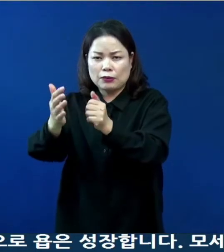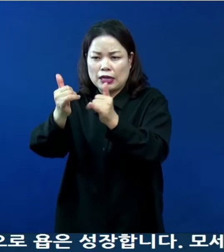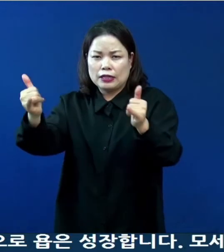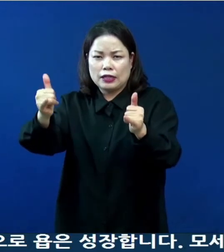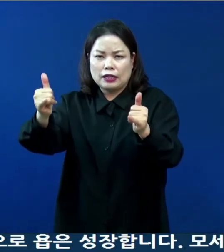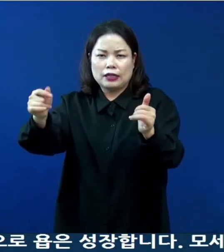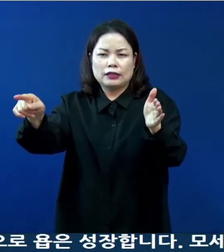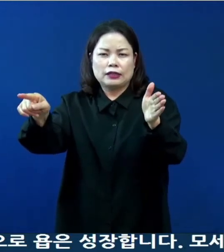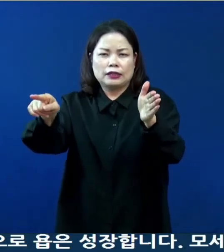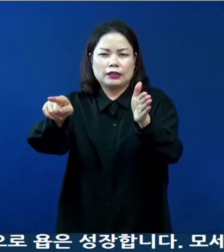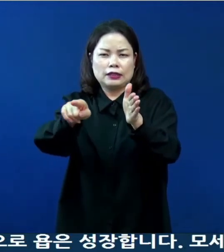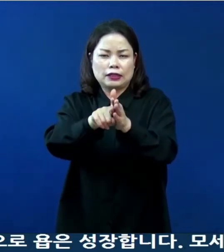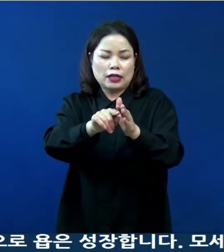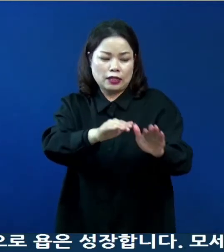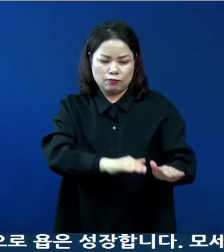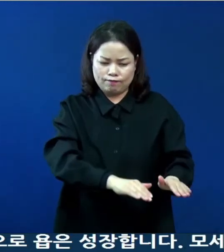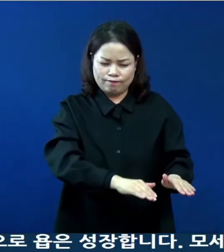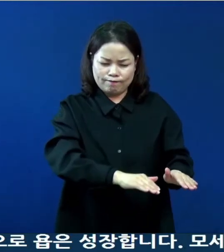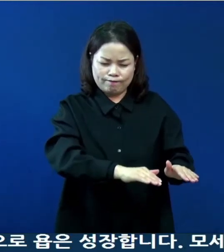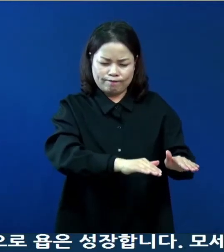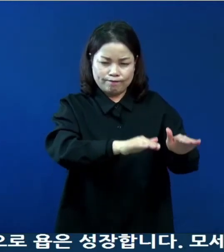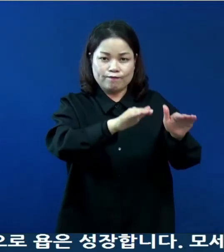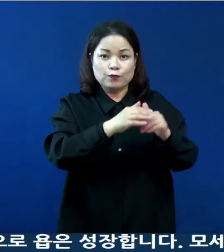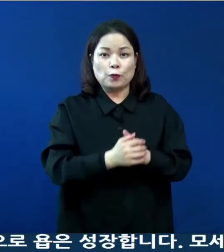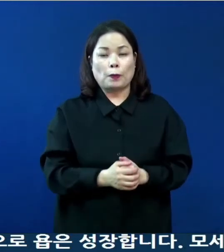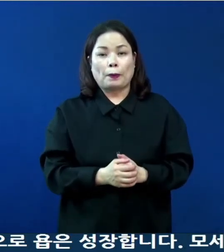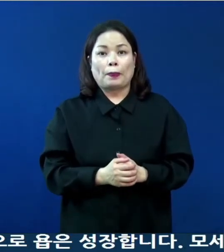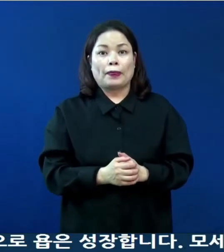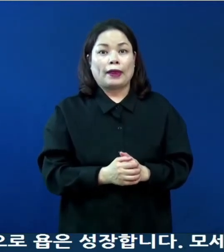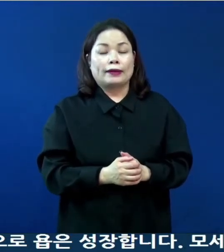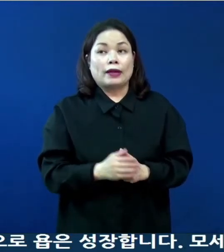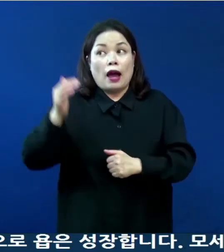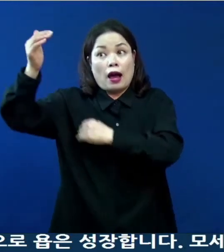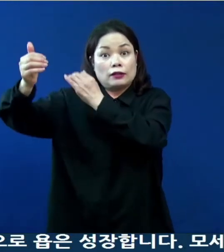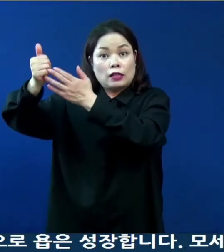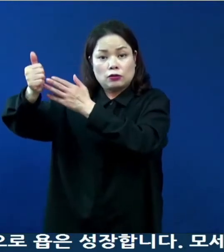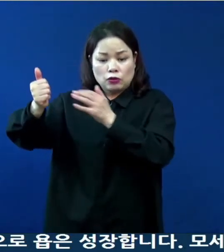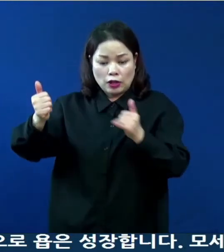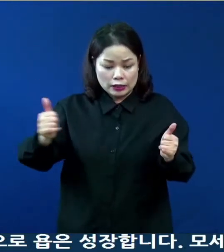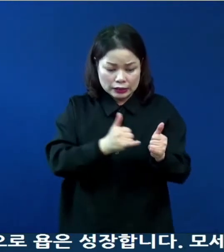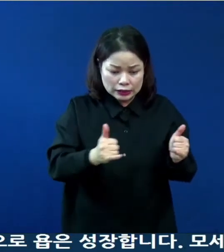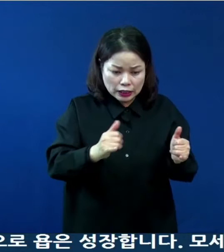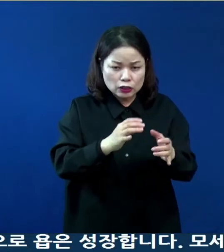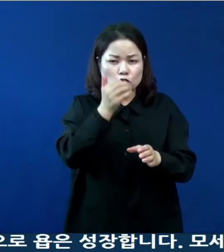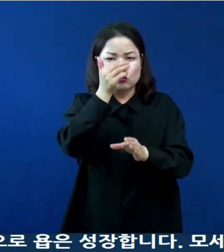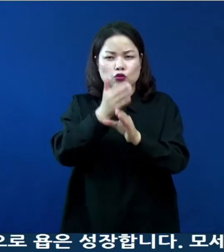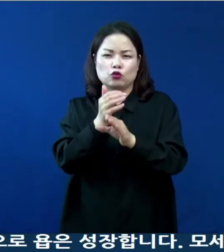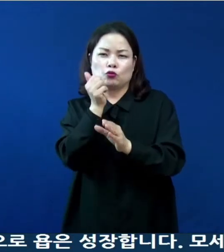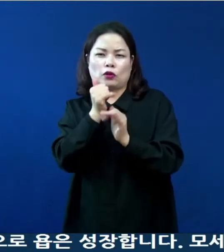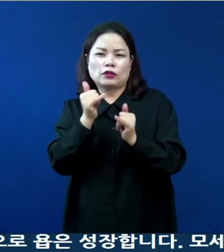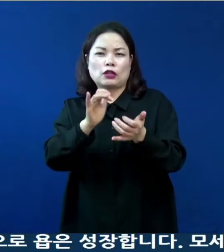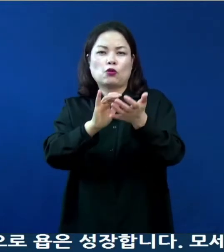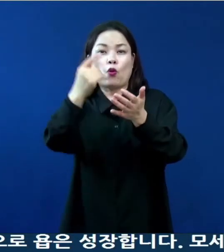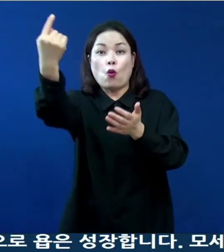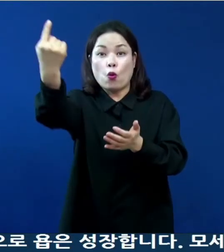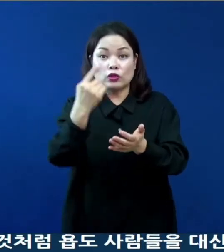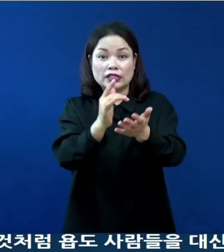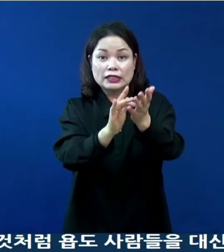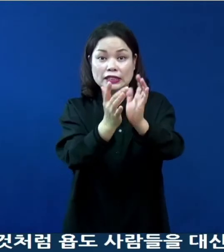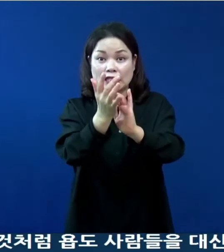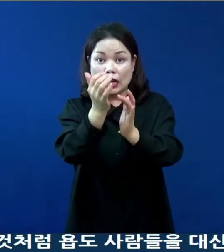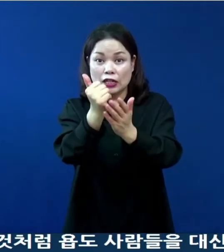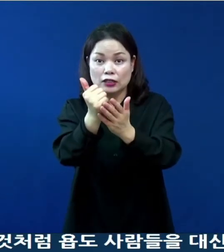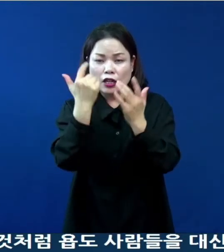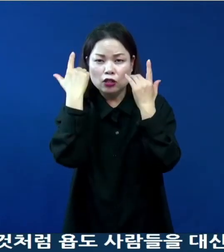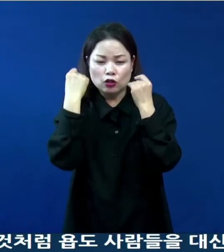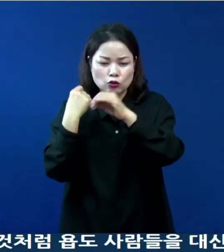큰 신앙적인 성숙이라는 것입니다. 하나님과 인간 사이의 중보자로 오신 예수님, 여전히 우리를